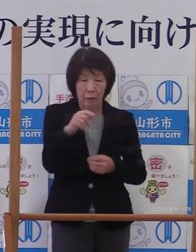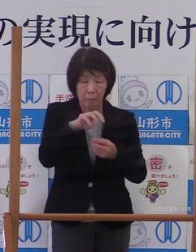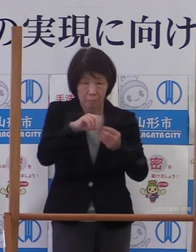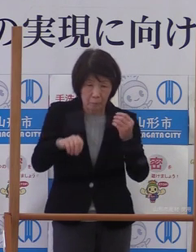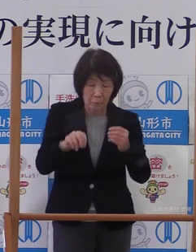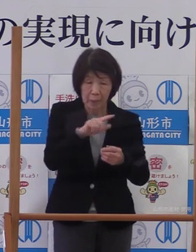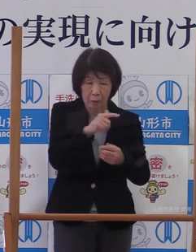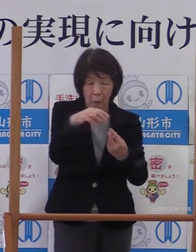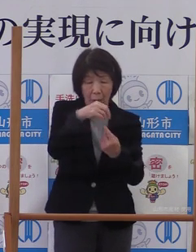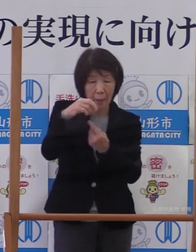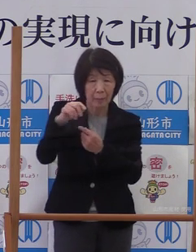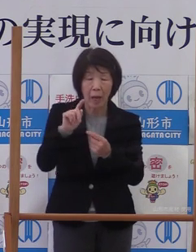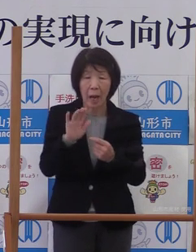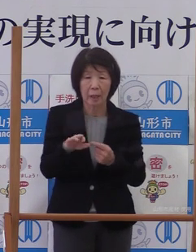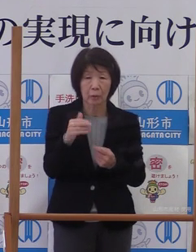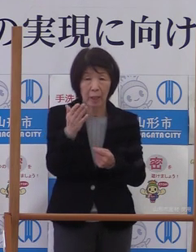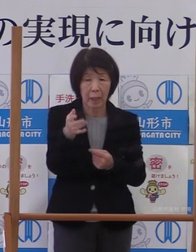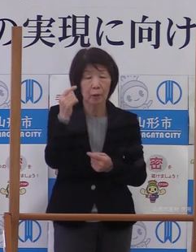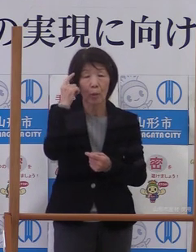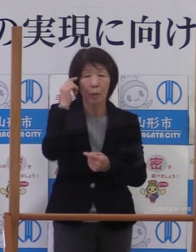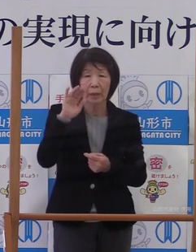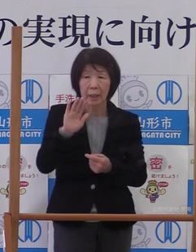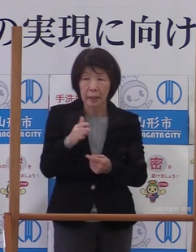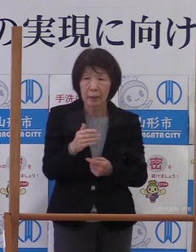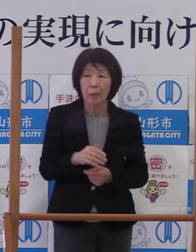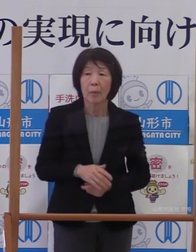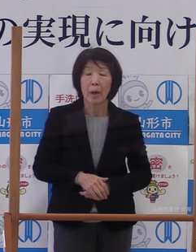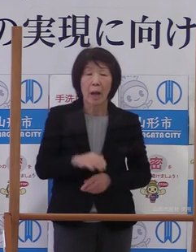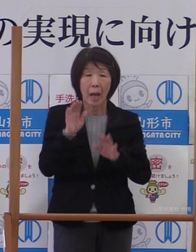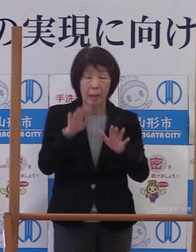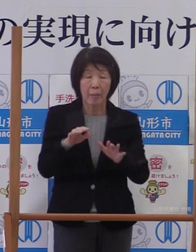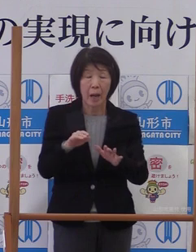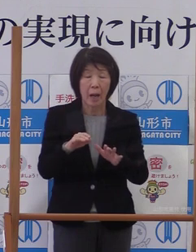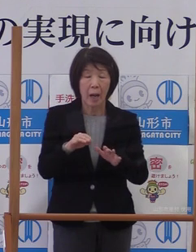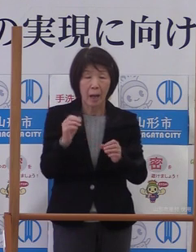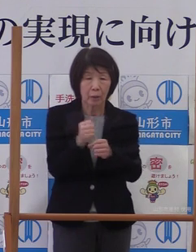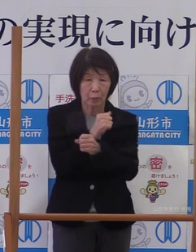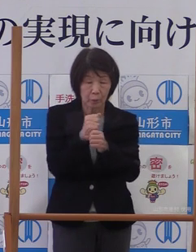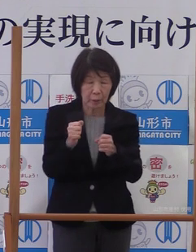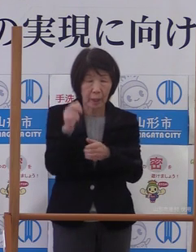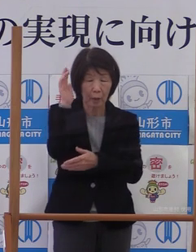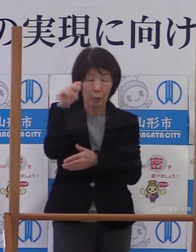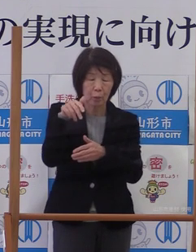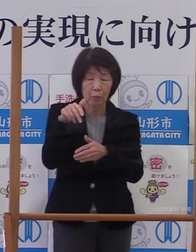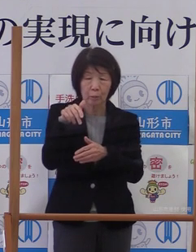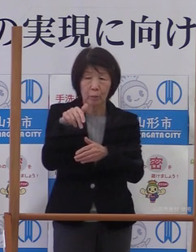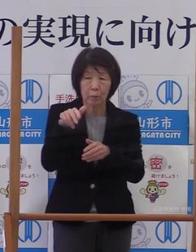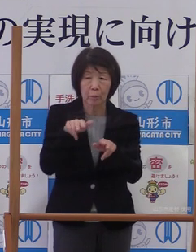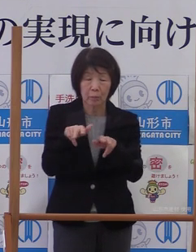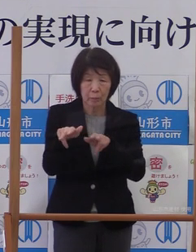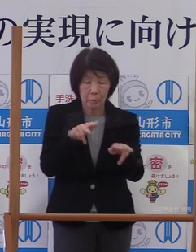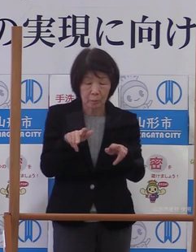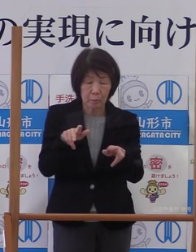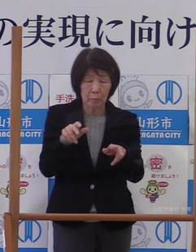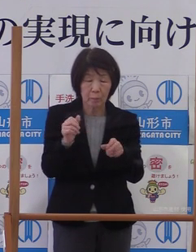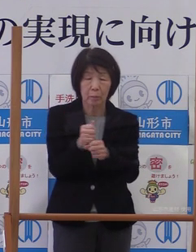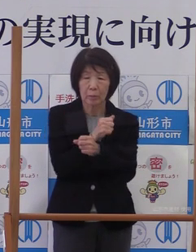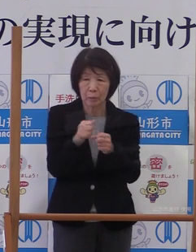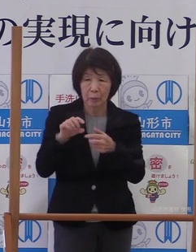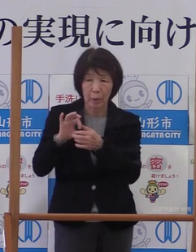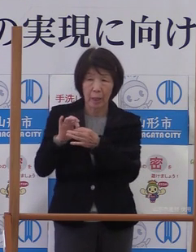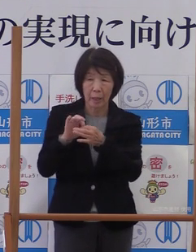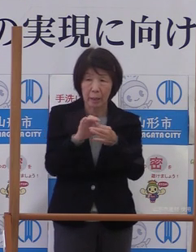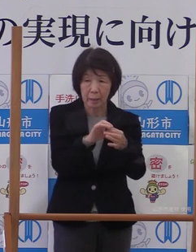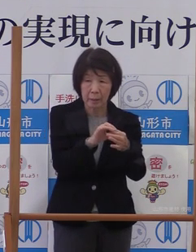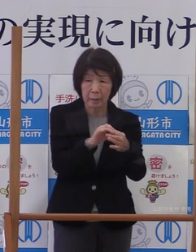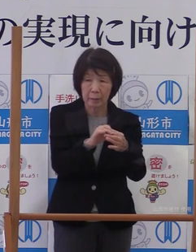まあ、基本はそれは今までの行政の継続の中で、いわゆる臨時体制的なものは、まあ、補正